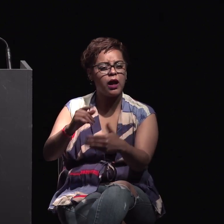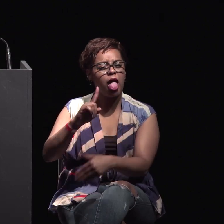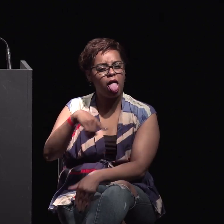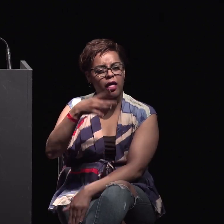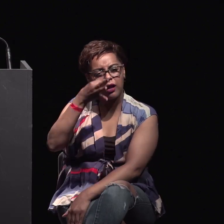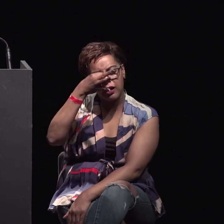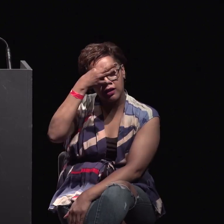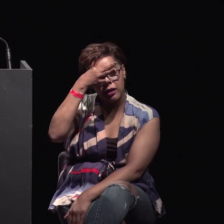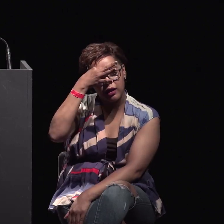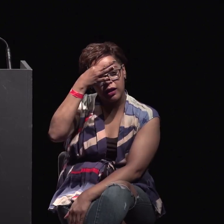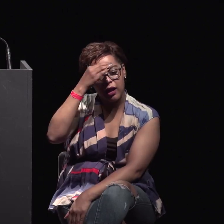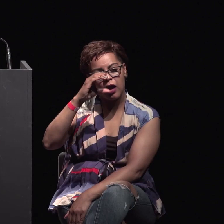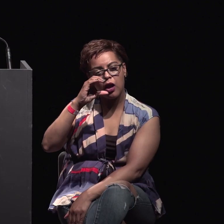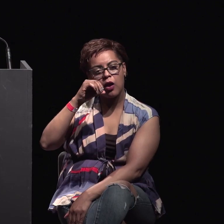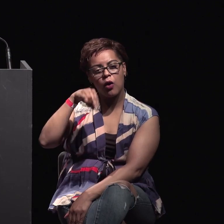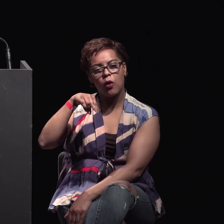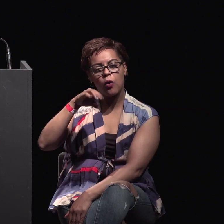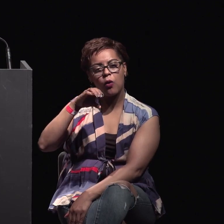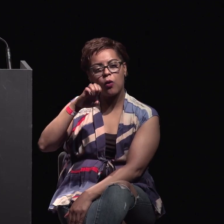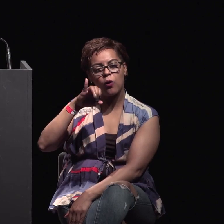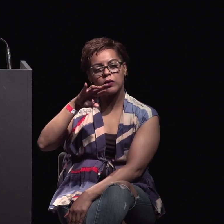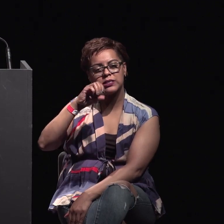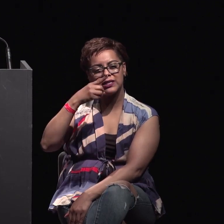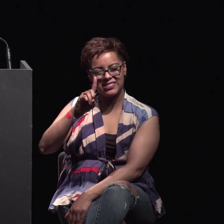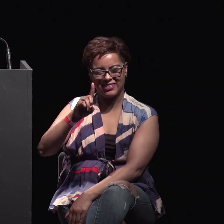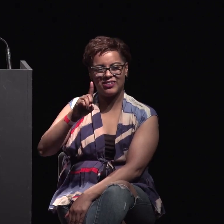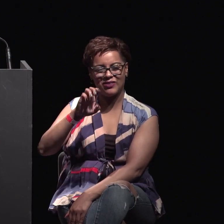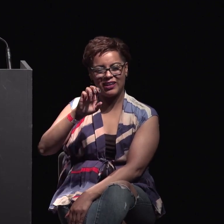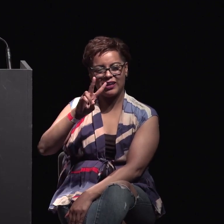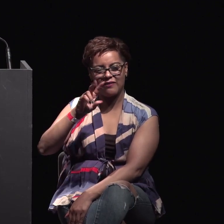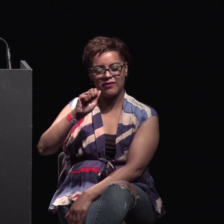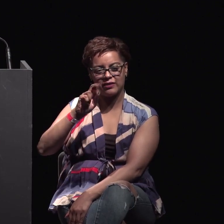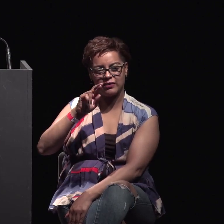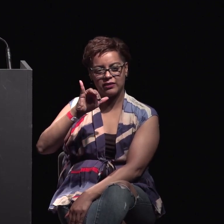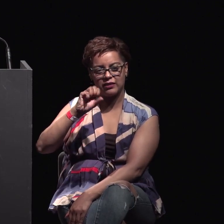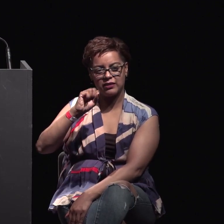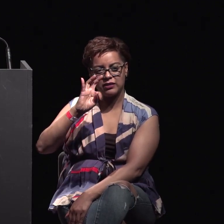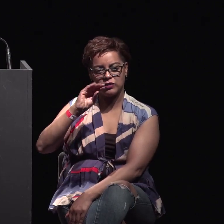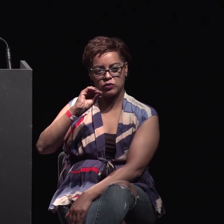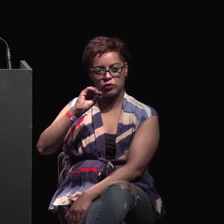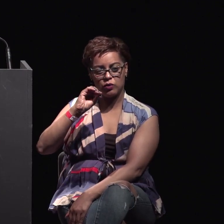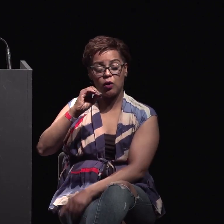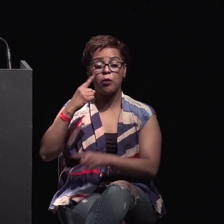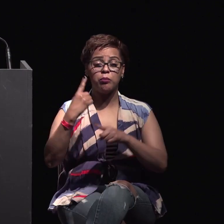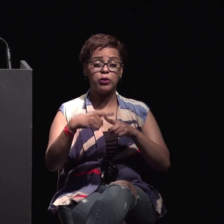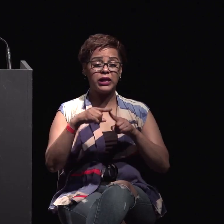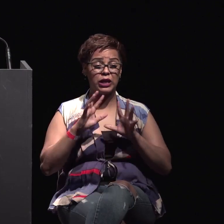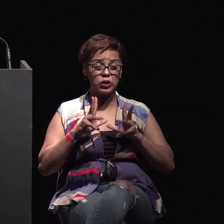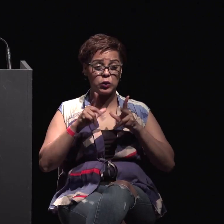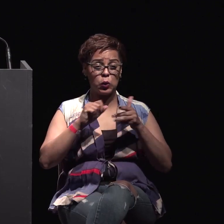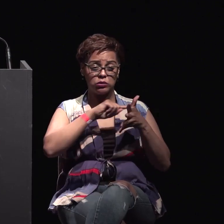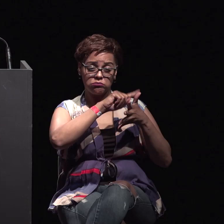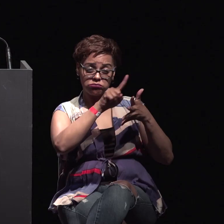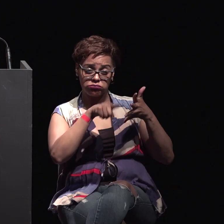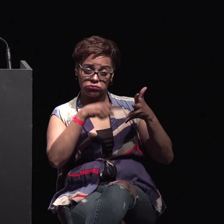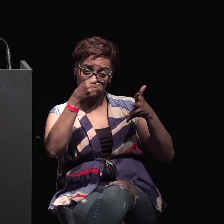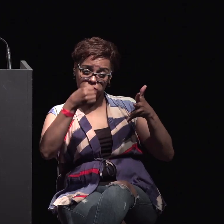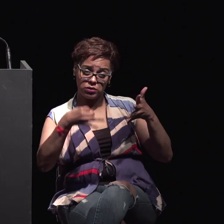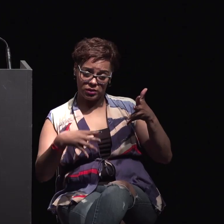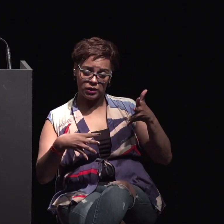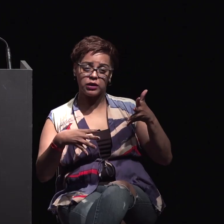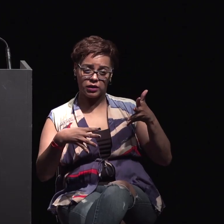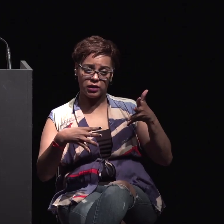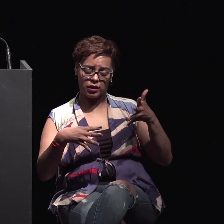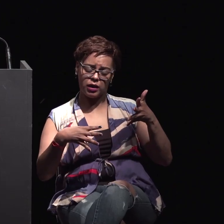Conceição Evaristo. Por quê? Essas escritoras que eu nominei anteriormente, elas